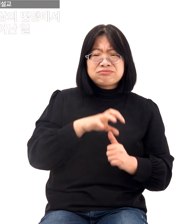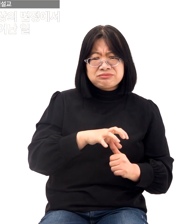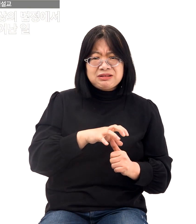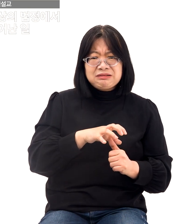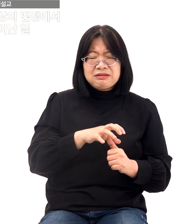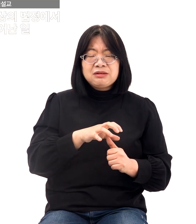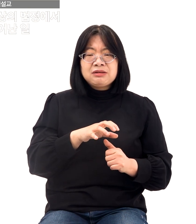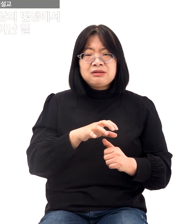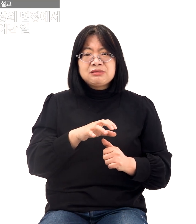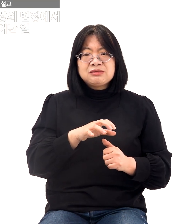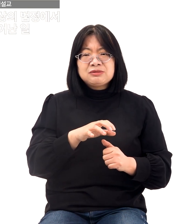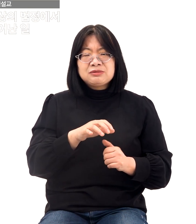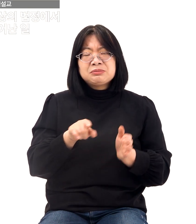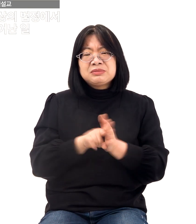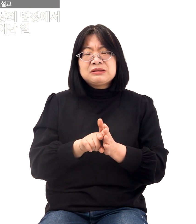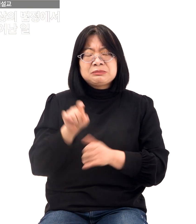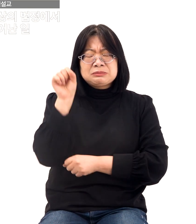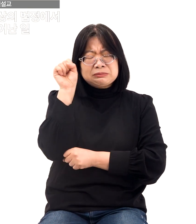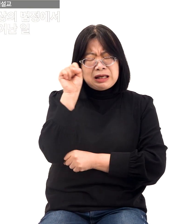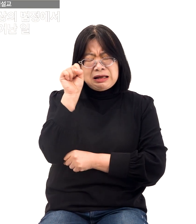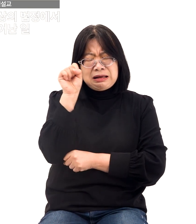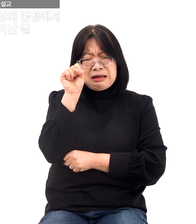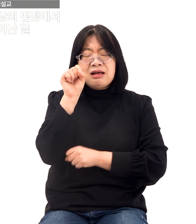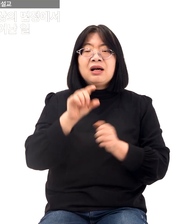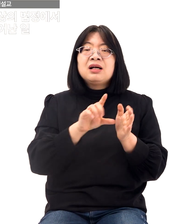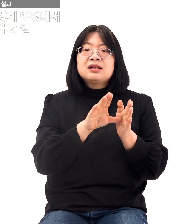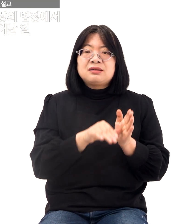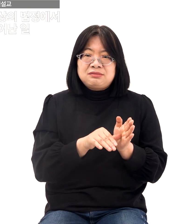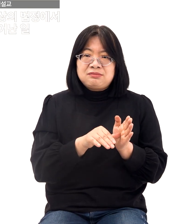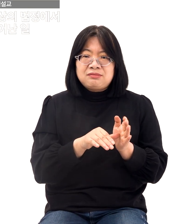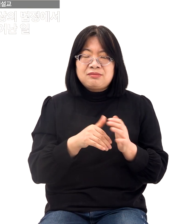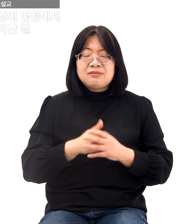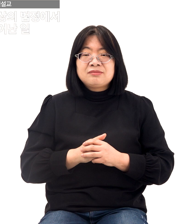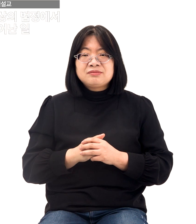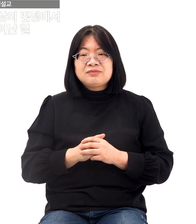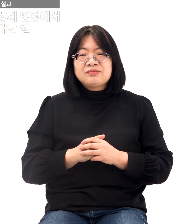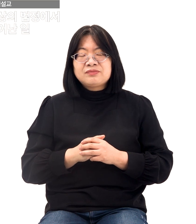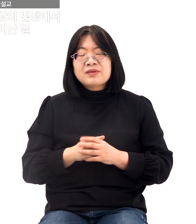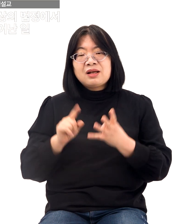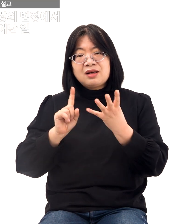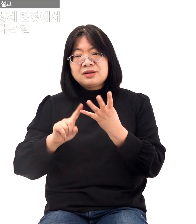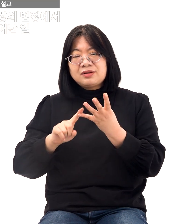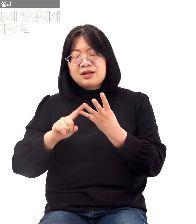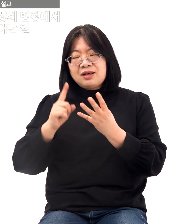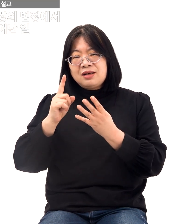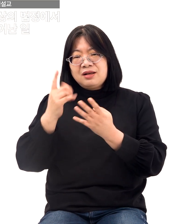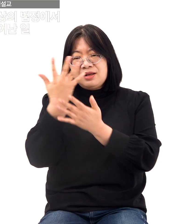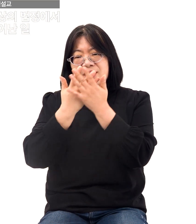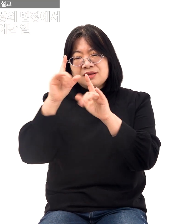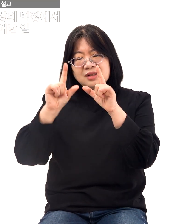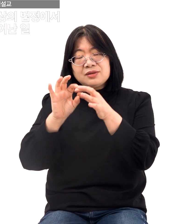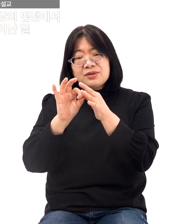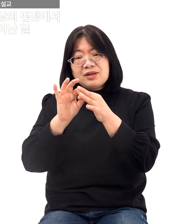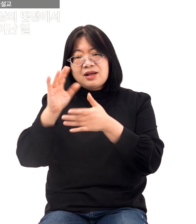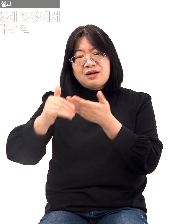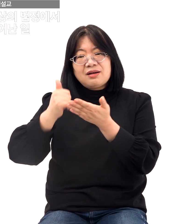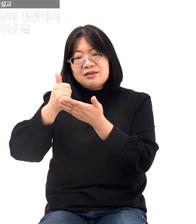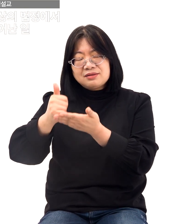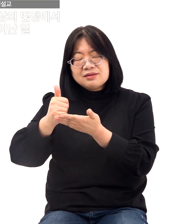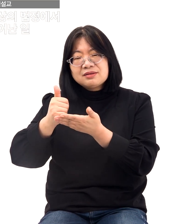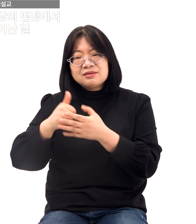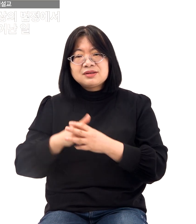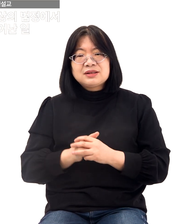그리고 흔들리고 있는 거예요. 이때 네 번째 환상을 통해서 하나님이